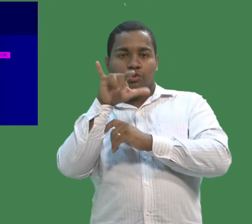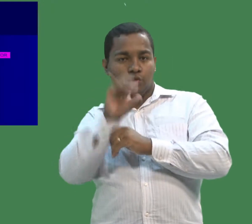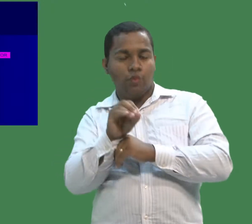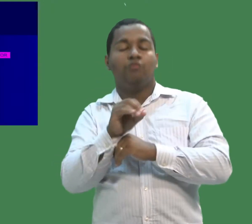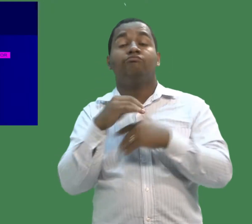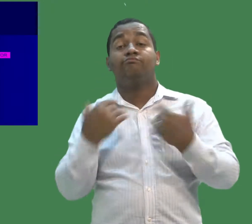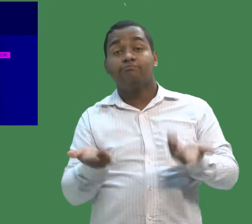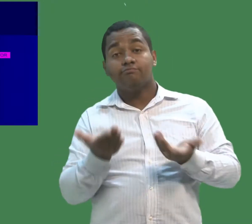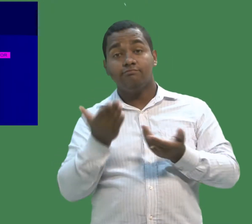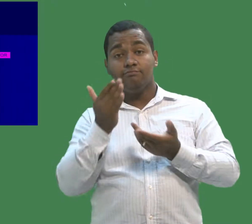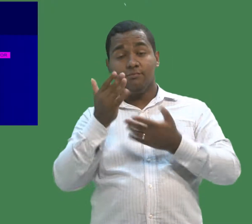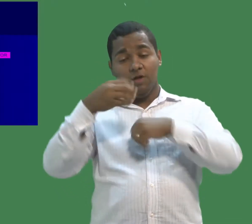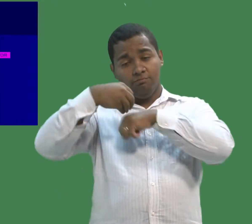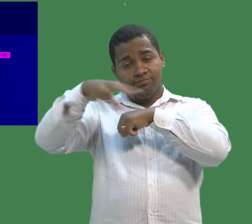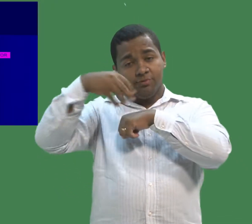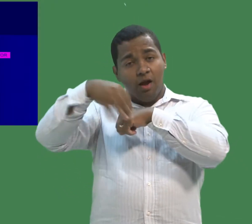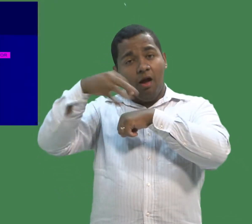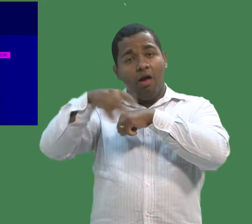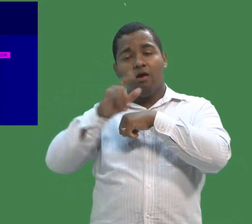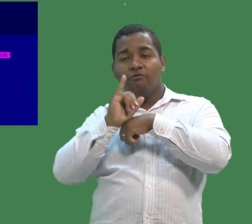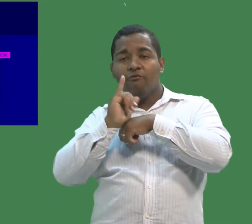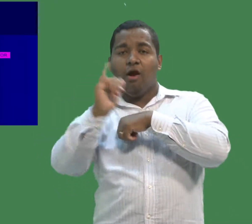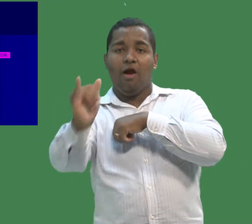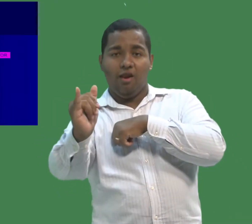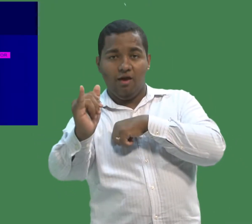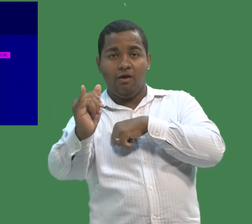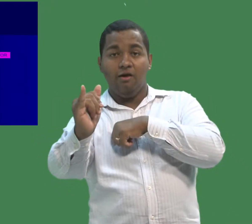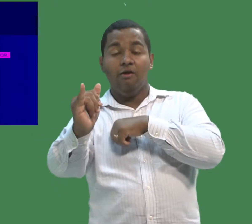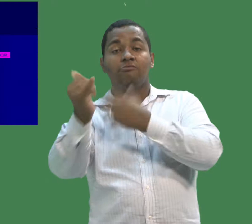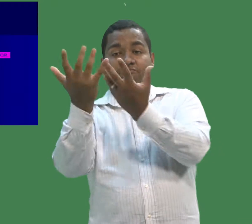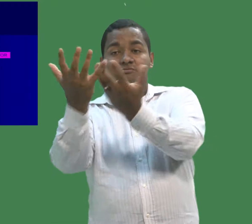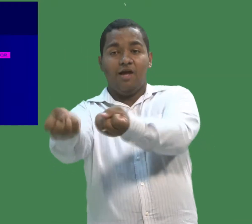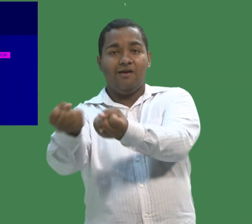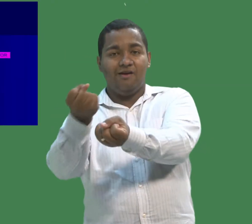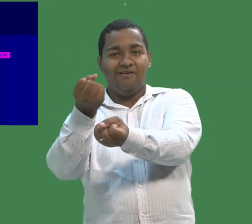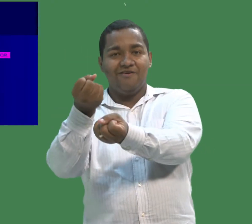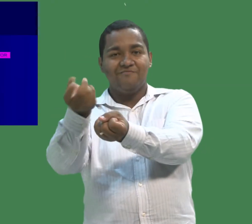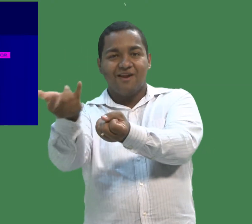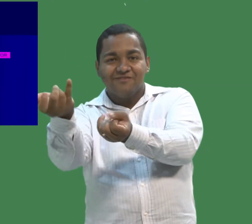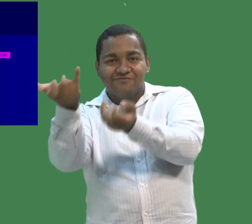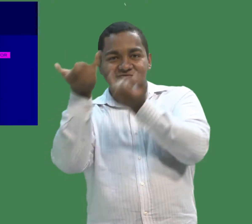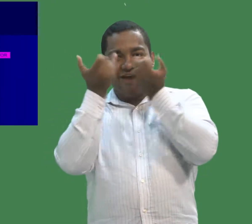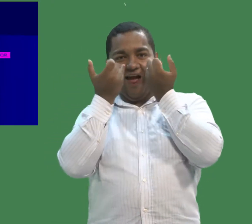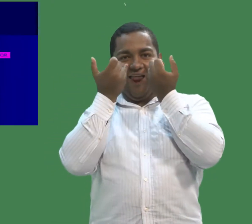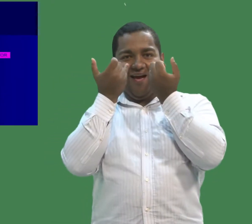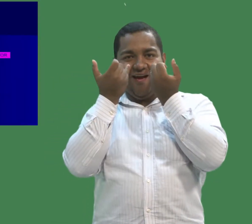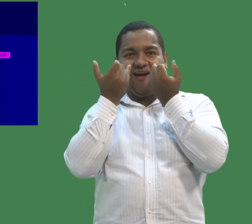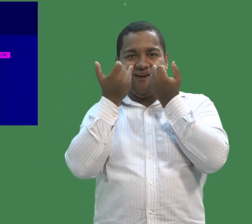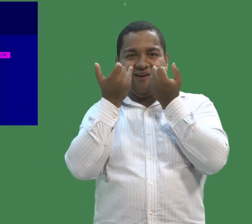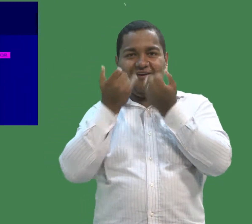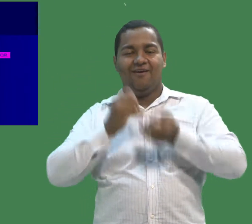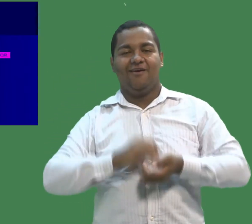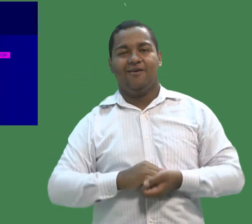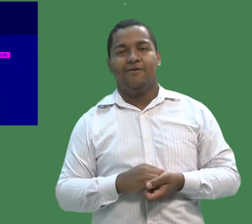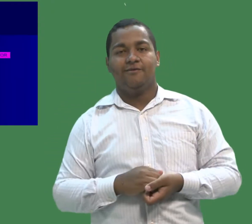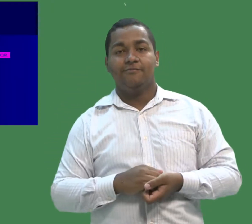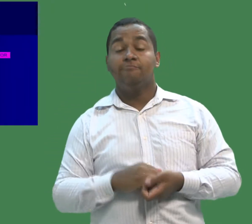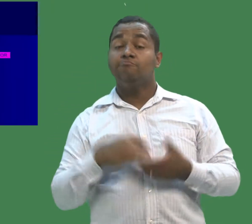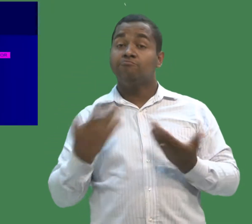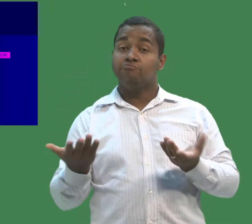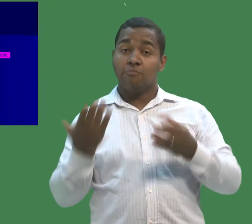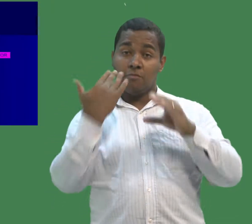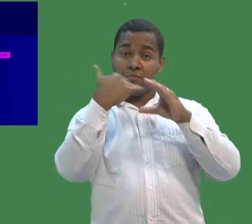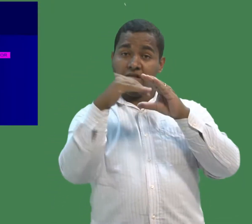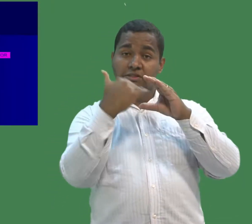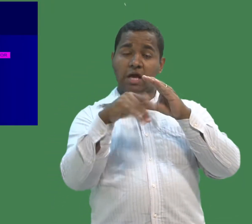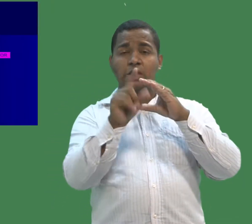O emissor vai ser aquele que emite a mensagem. O receptor, aquele que recebe a mensagem. A mensagem,